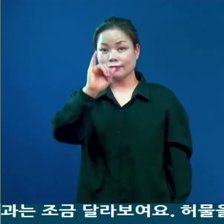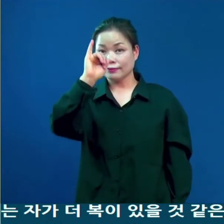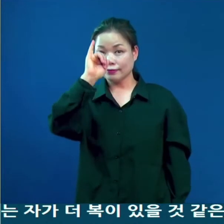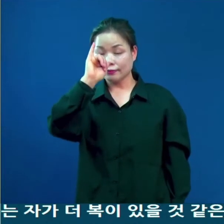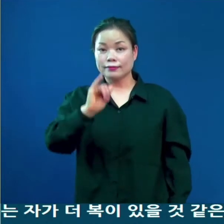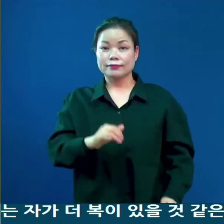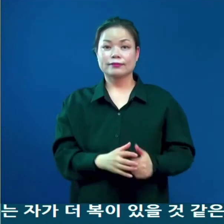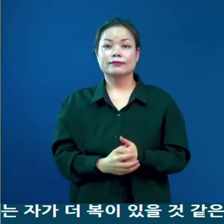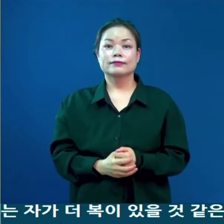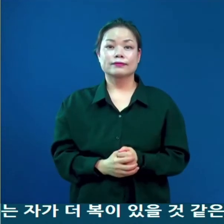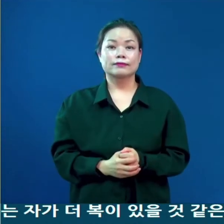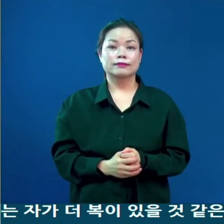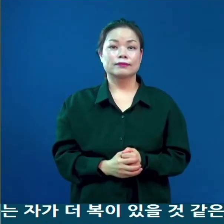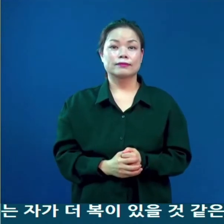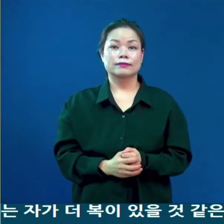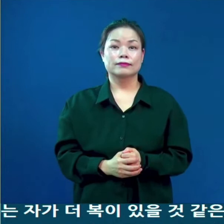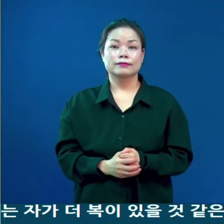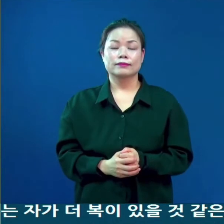있어요.